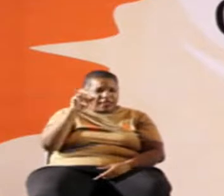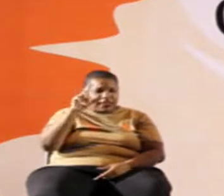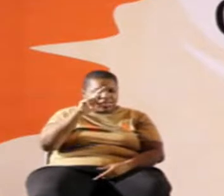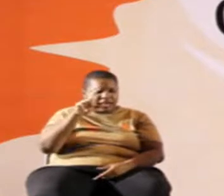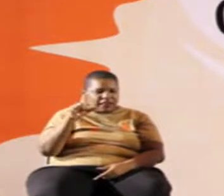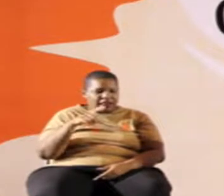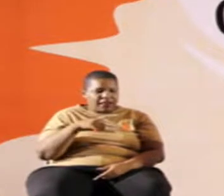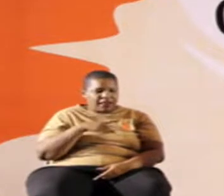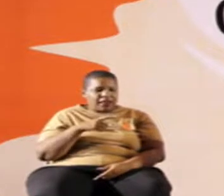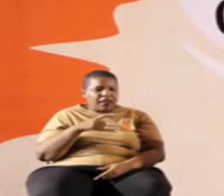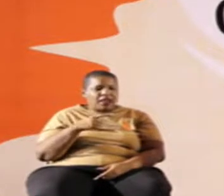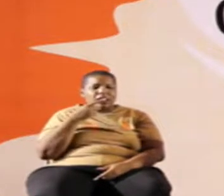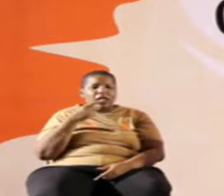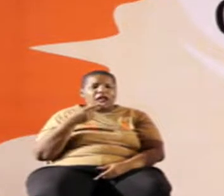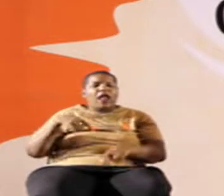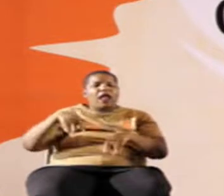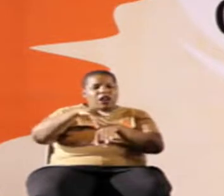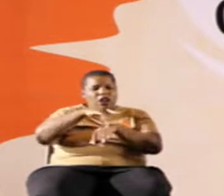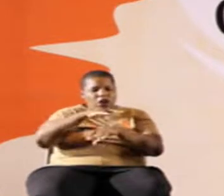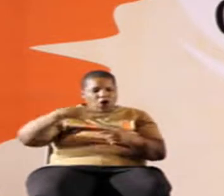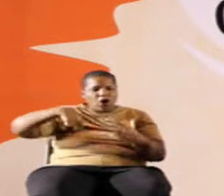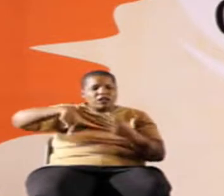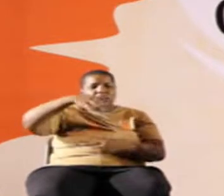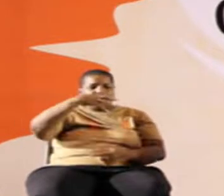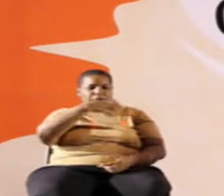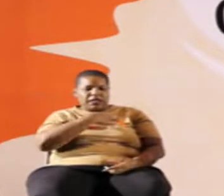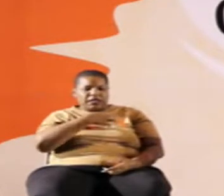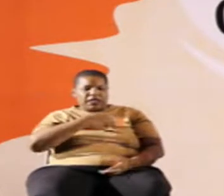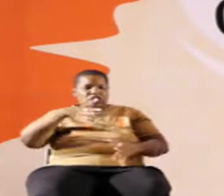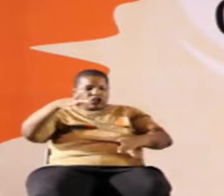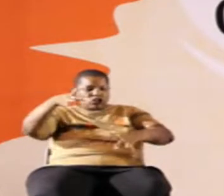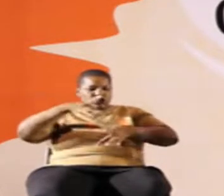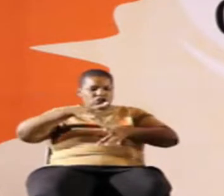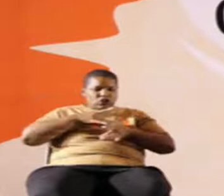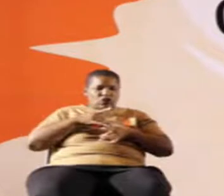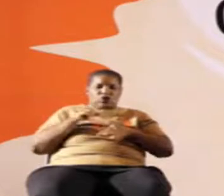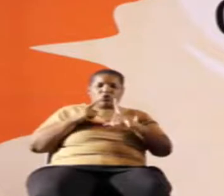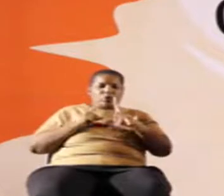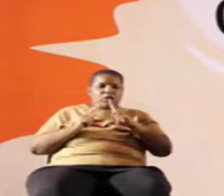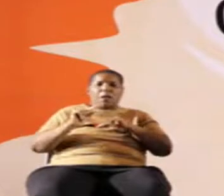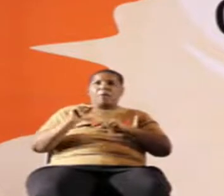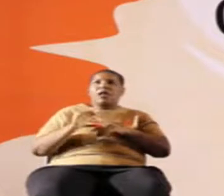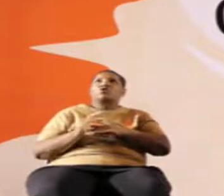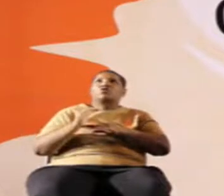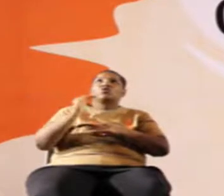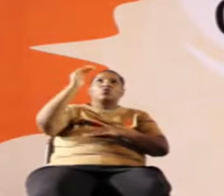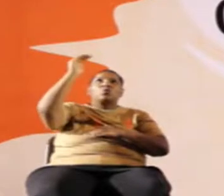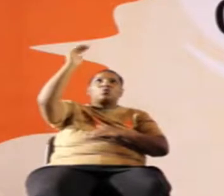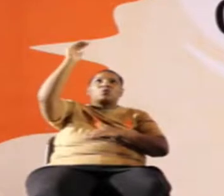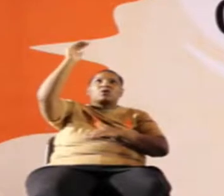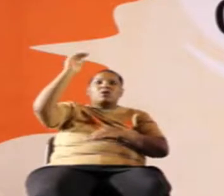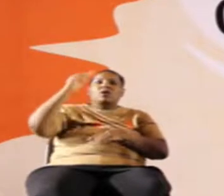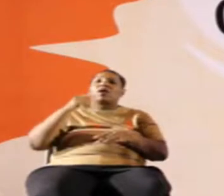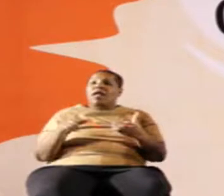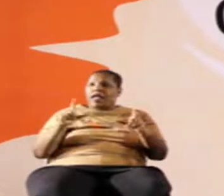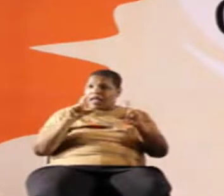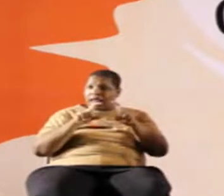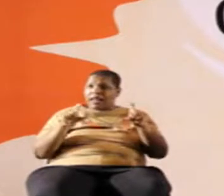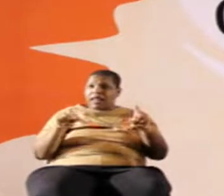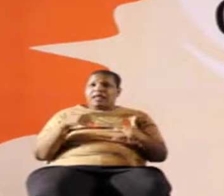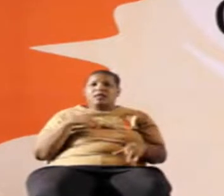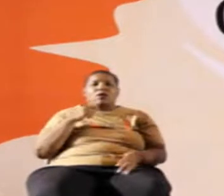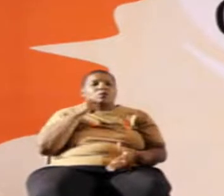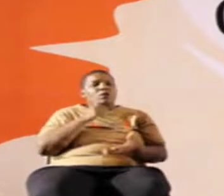Maltratar assim, ela roda a baiana, incorpora e não quer mais subir. Essa é a letra de uma mulher que